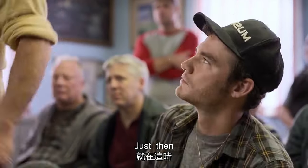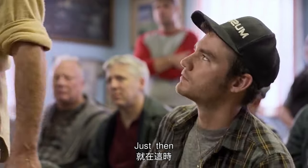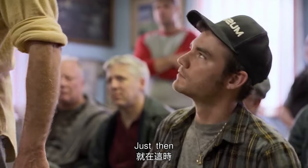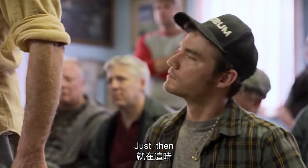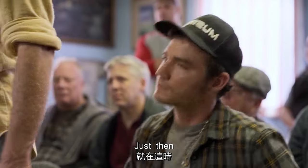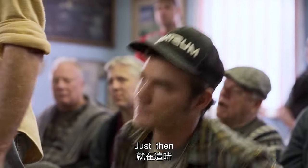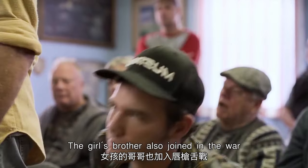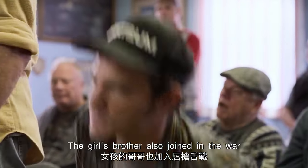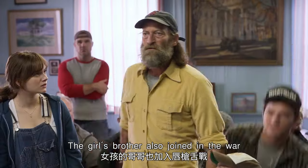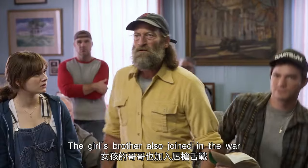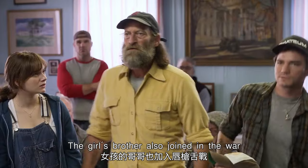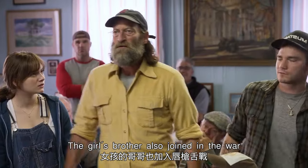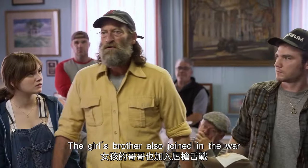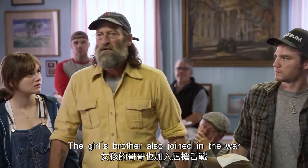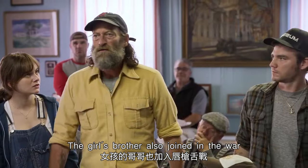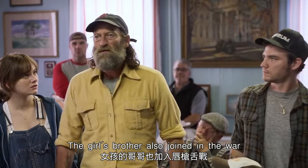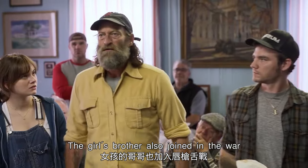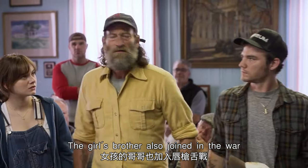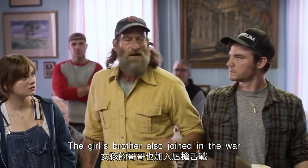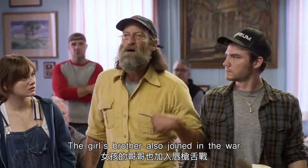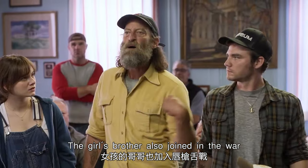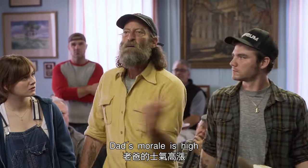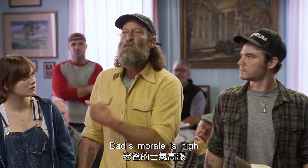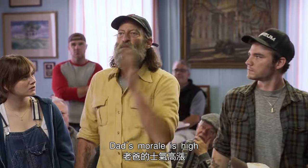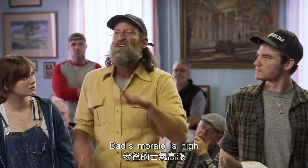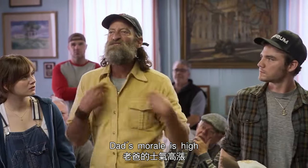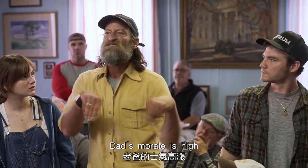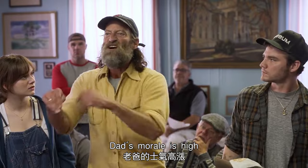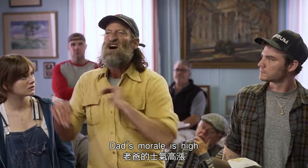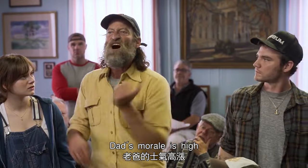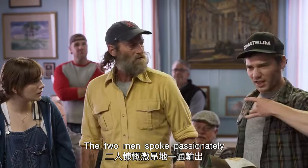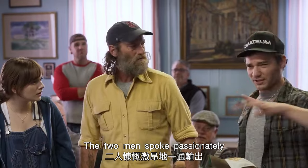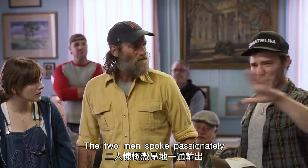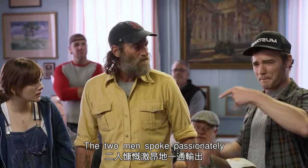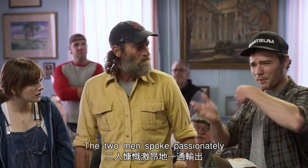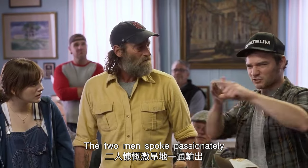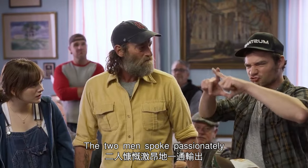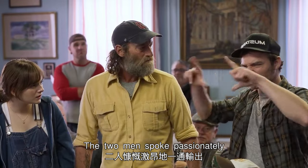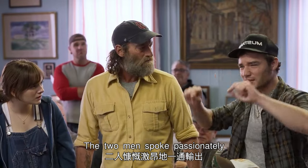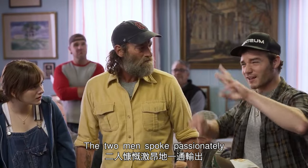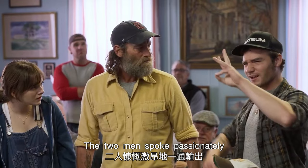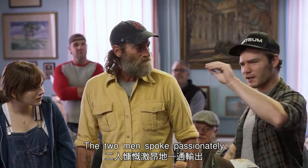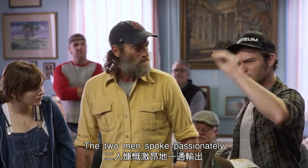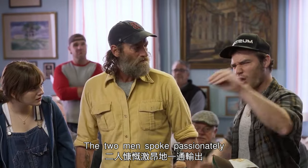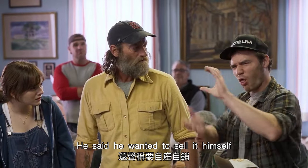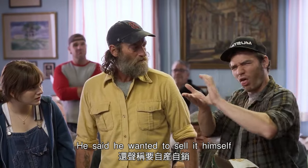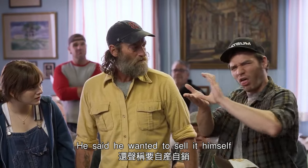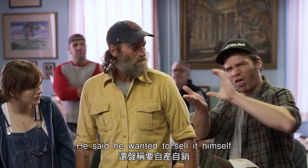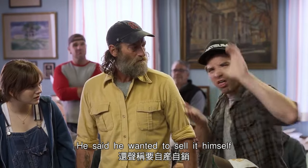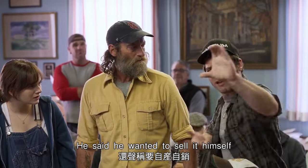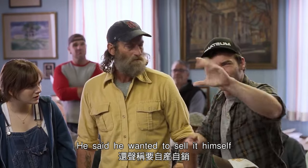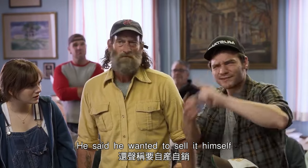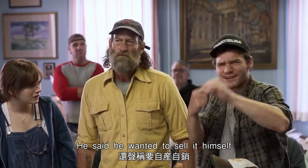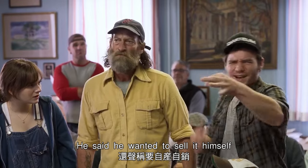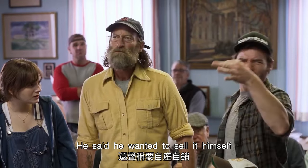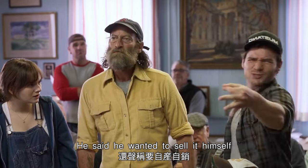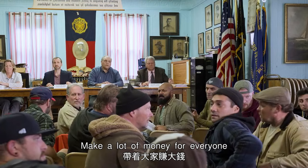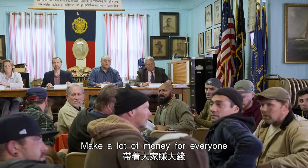就在这时女孩的哥哥也加入唇枪舌战老爸的士气高涨二人慷慨激昂地一通输出还声称要自产自销带着